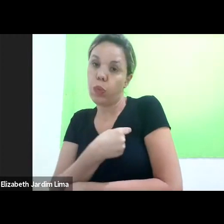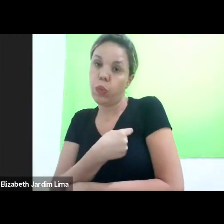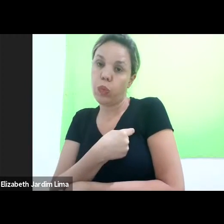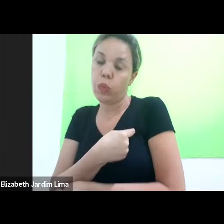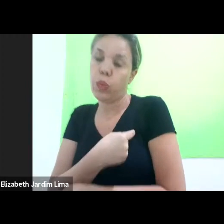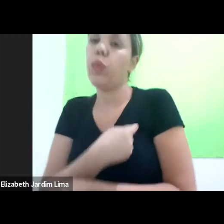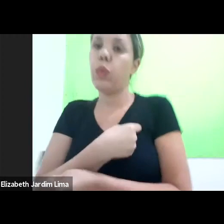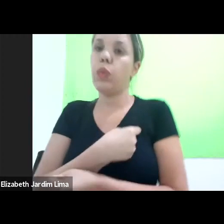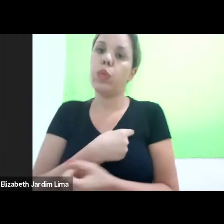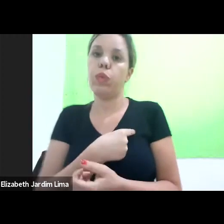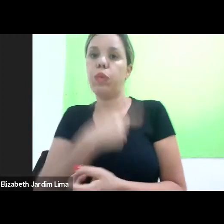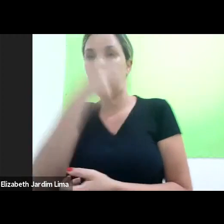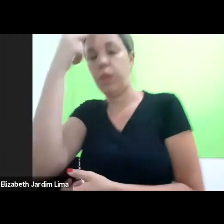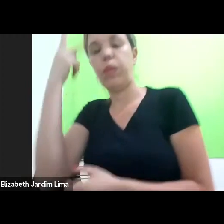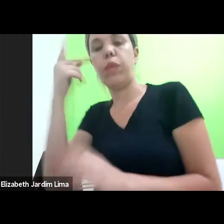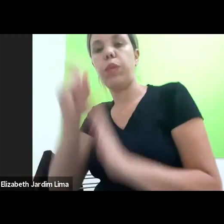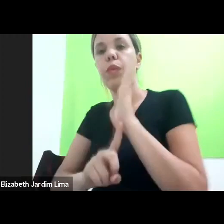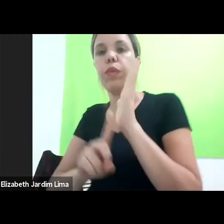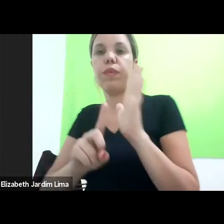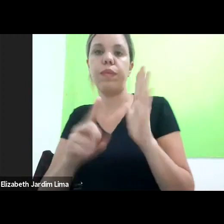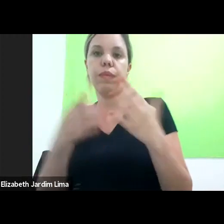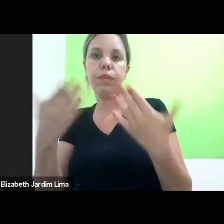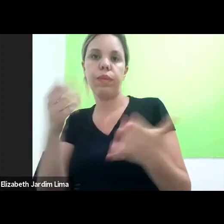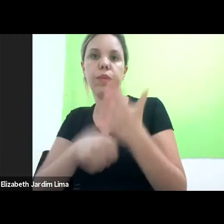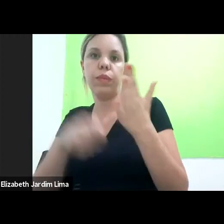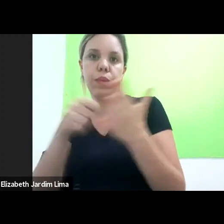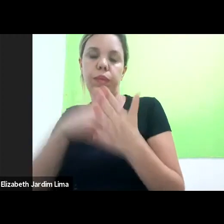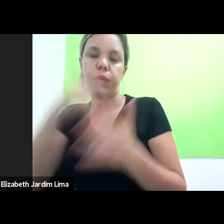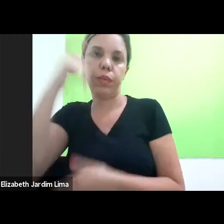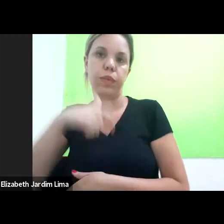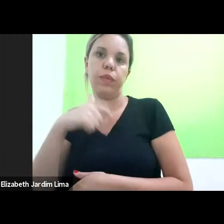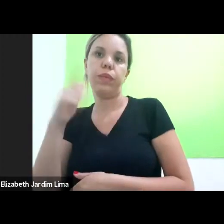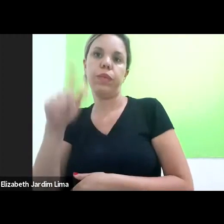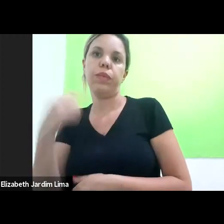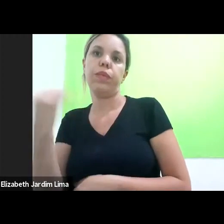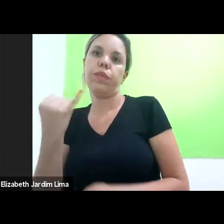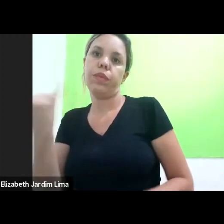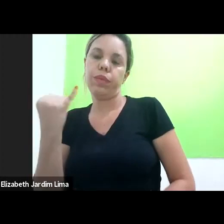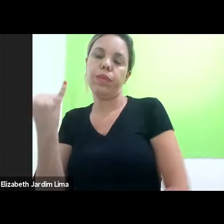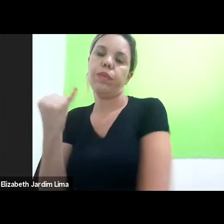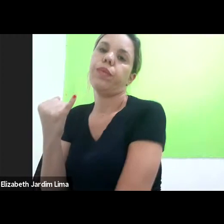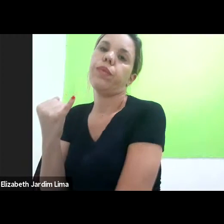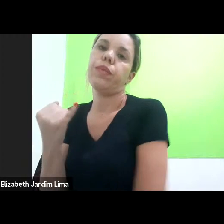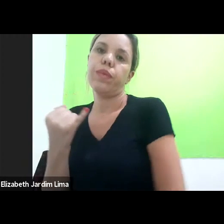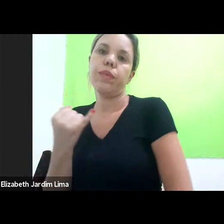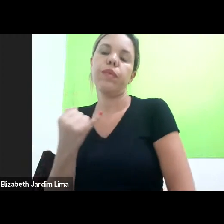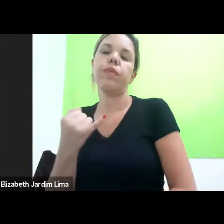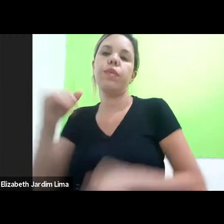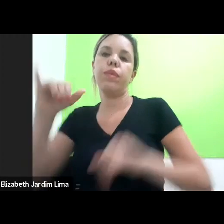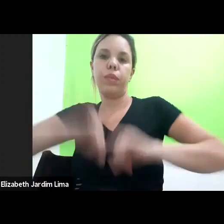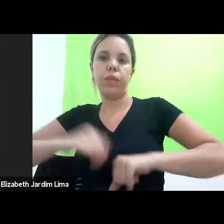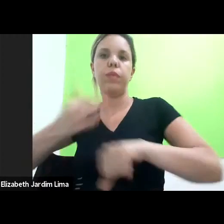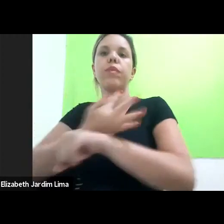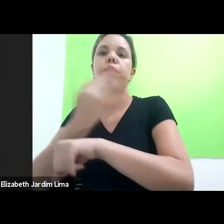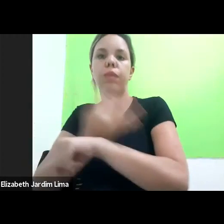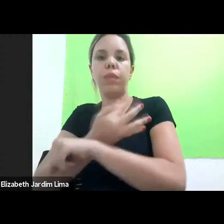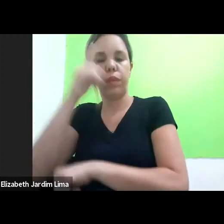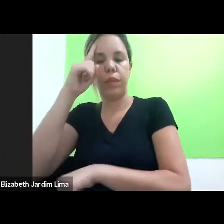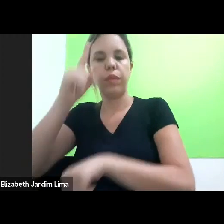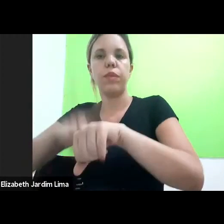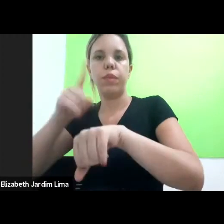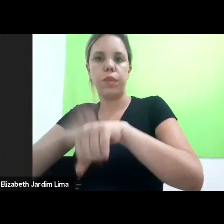sujeitos de direitos. E essa luta, para mim, ela é importante, apesar de ser desgastante todos os dias, tem momentos que a